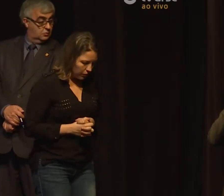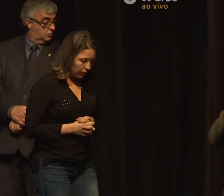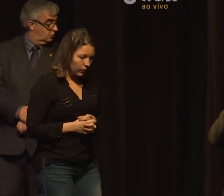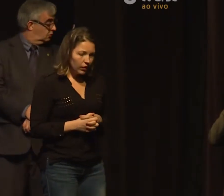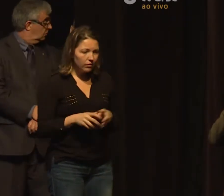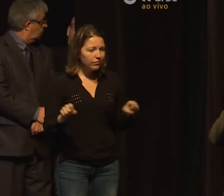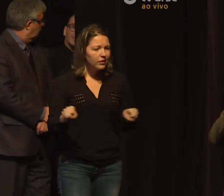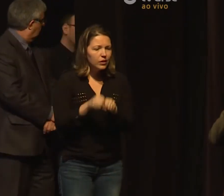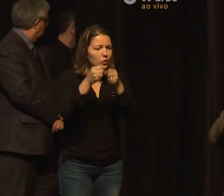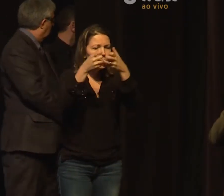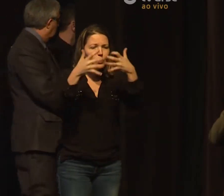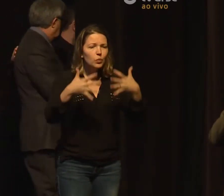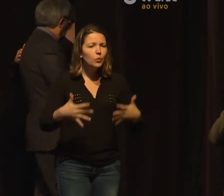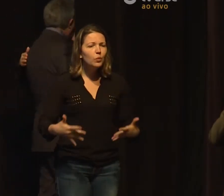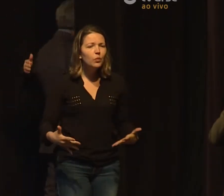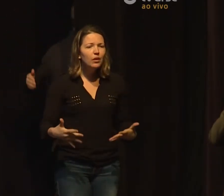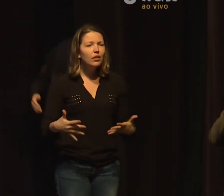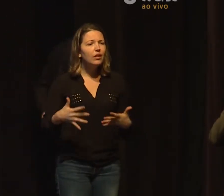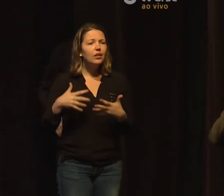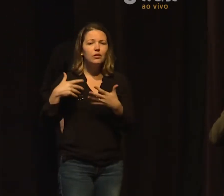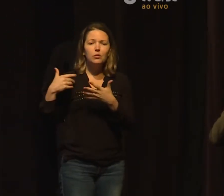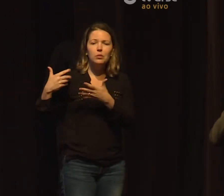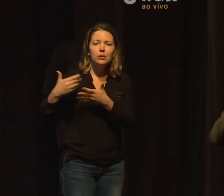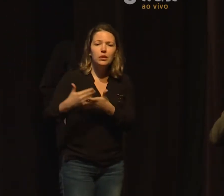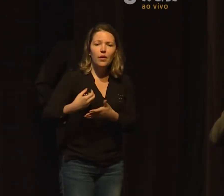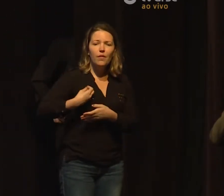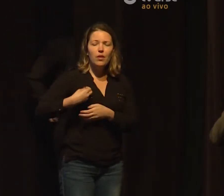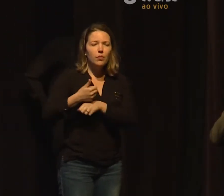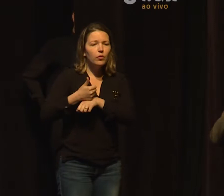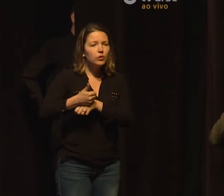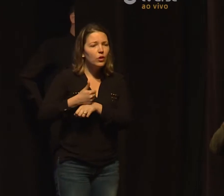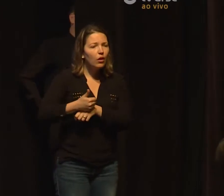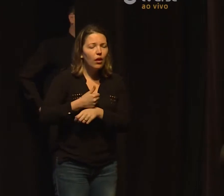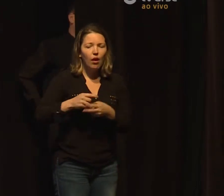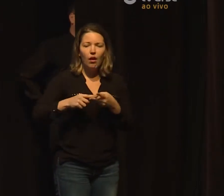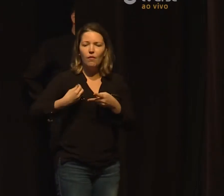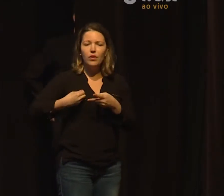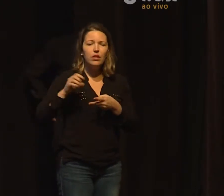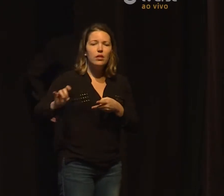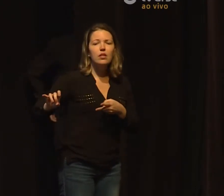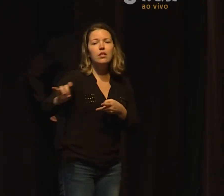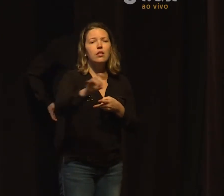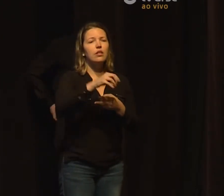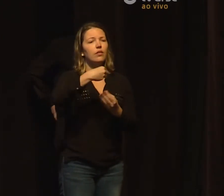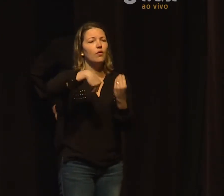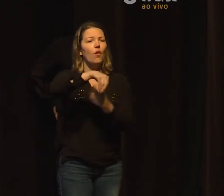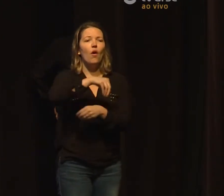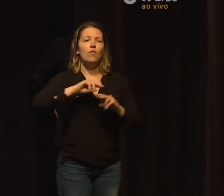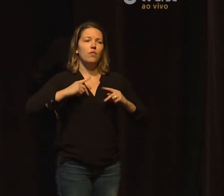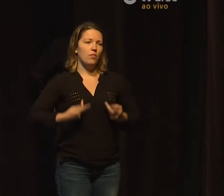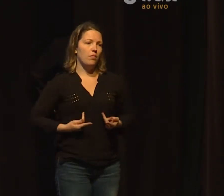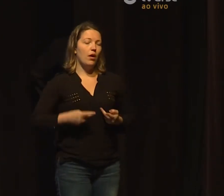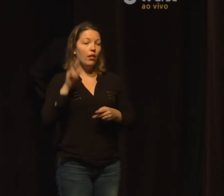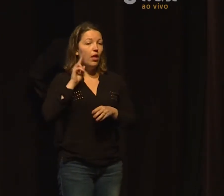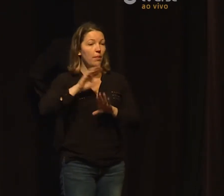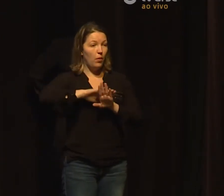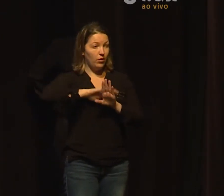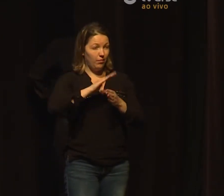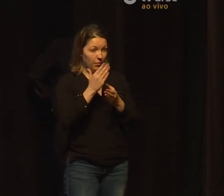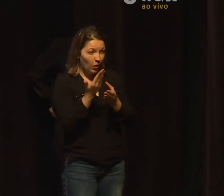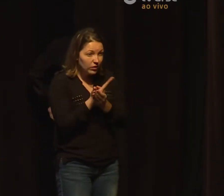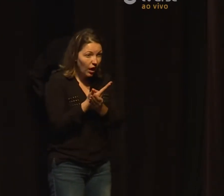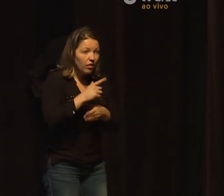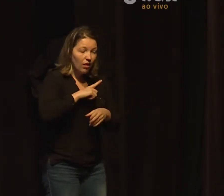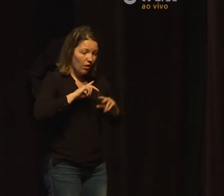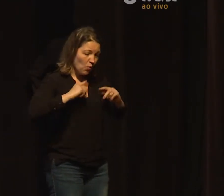Destruindo carreiras, reputações e vidas. É preciso sempre lembrar que, por trás de todo o processo, existem